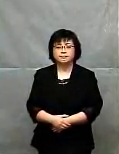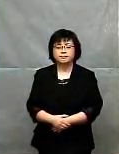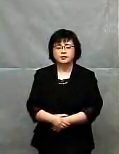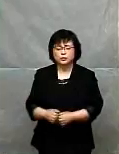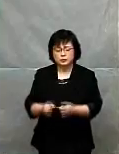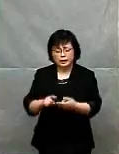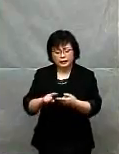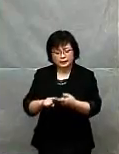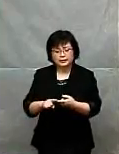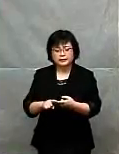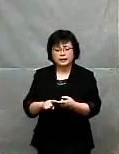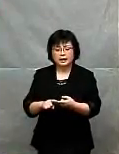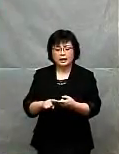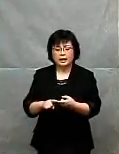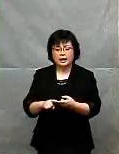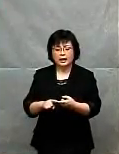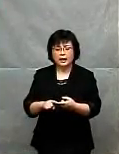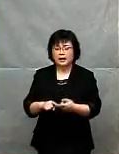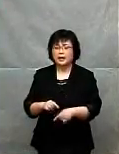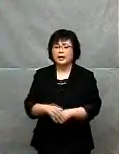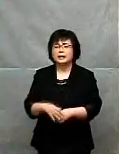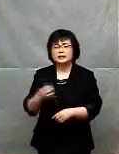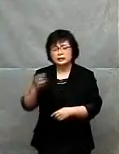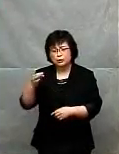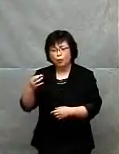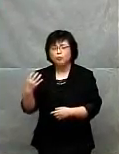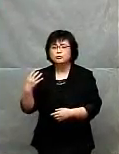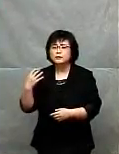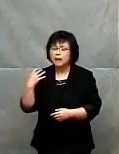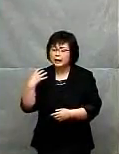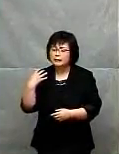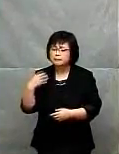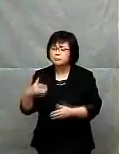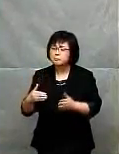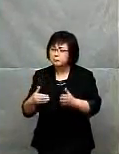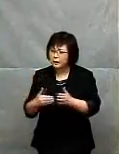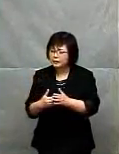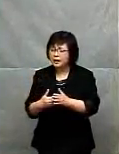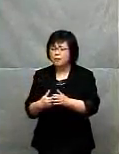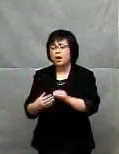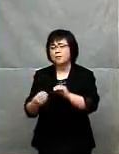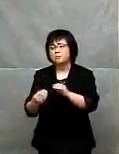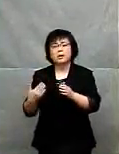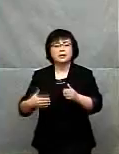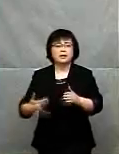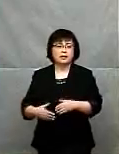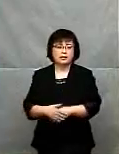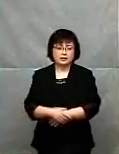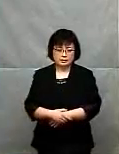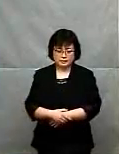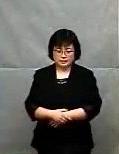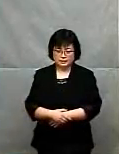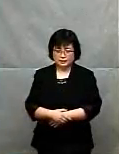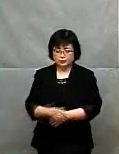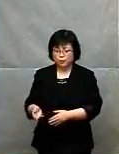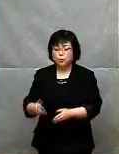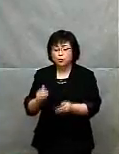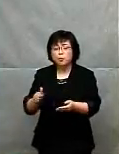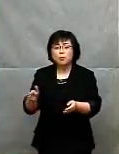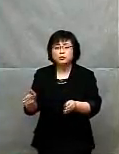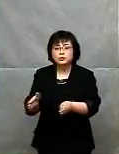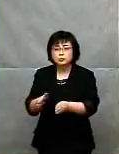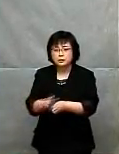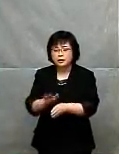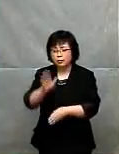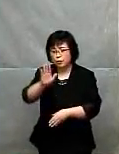具体的なその費用負担というようなところまでは至っておりませんので、まあ、そういったことも含めて